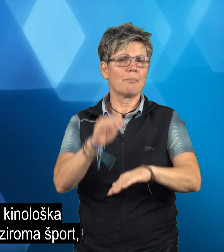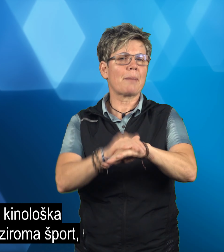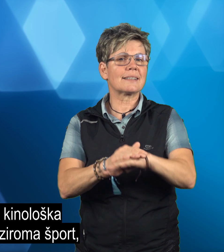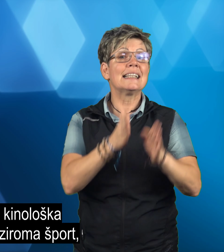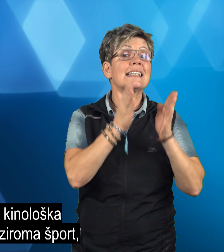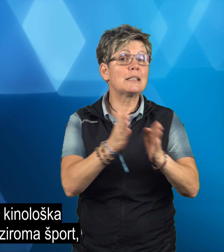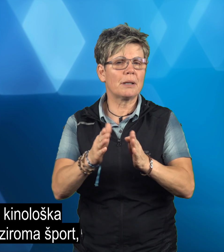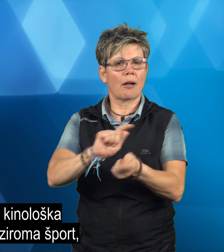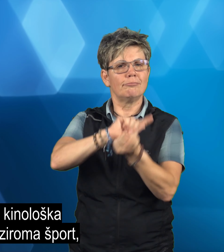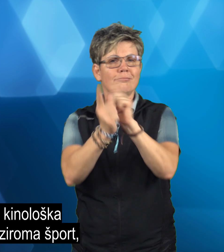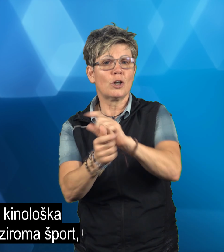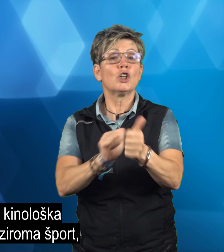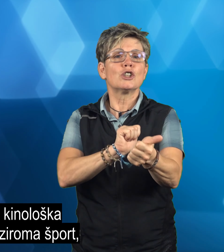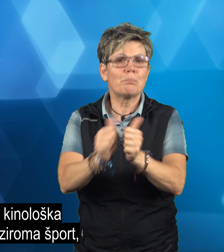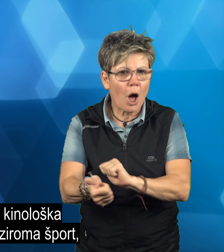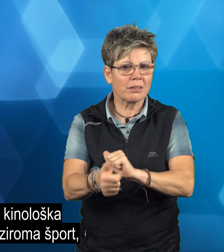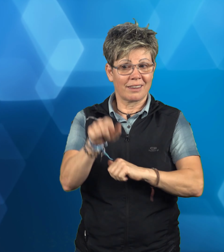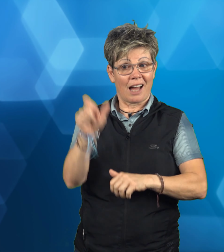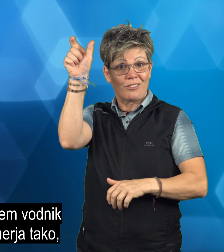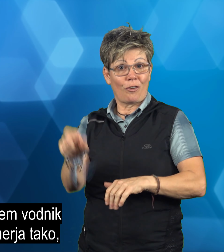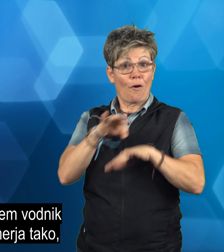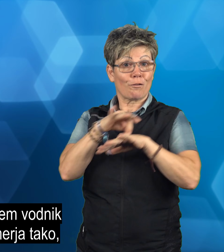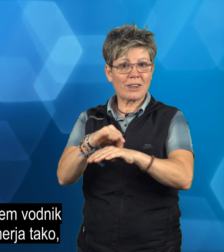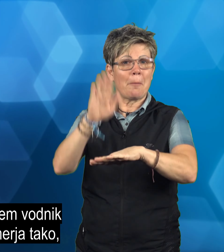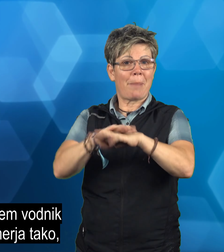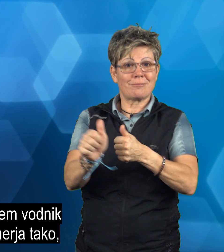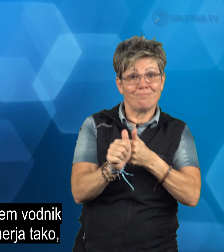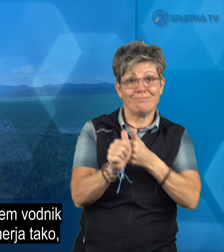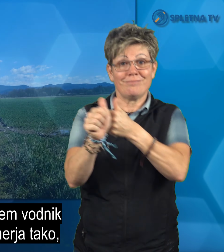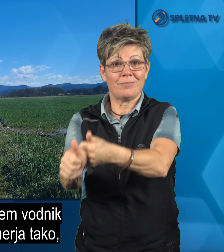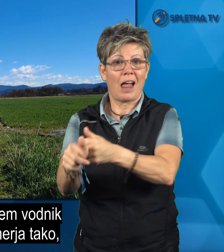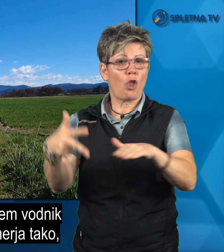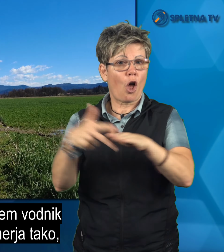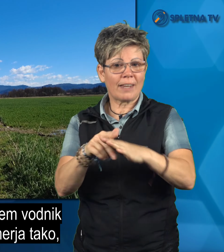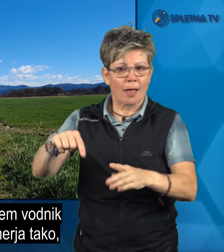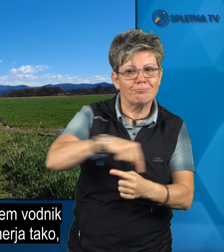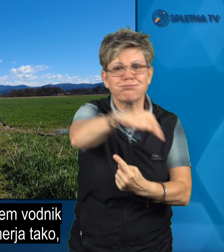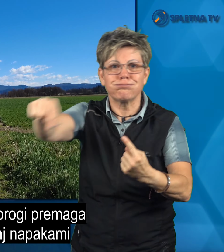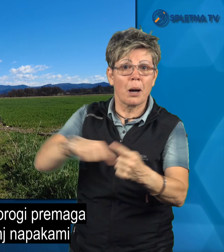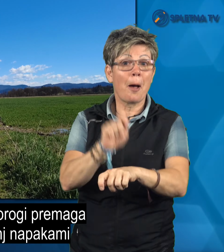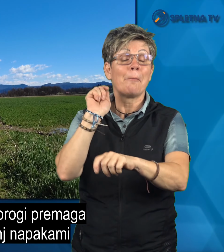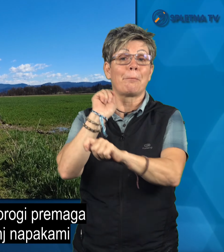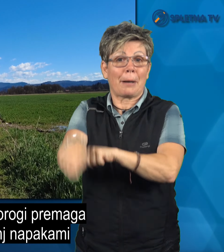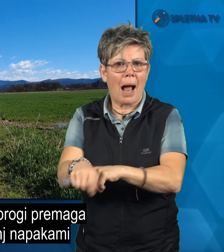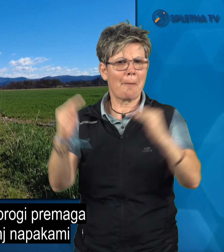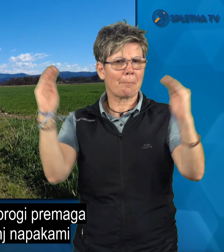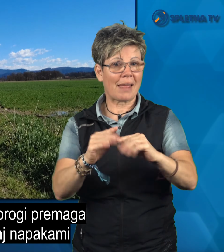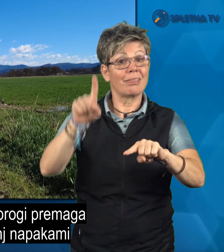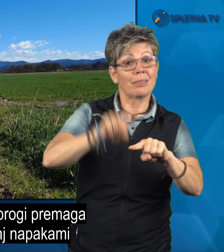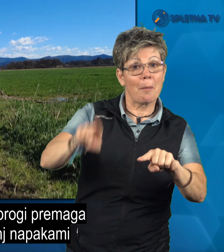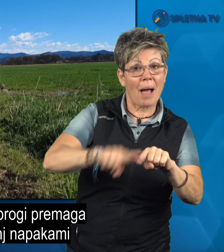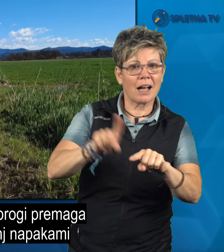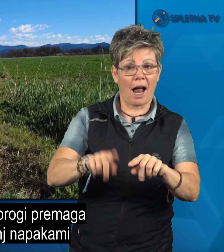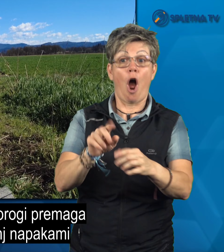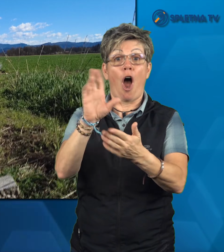Agility je kinološka disciplina oziroma šport, pri katerem vodnik psa usmerja tako, da